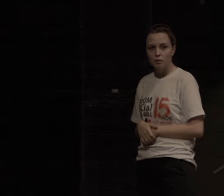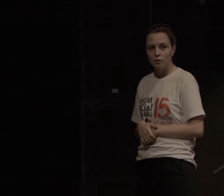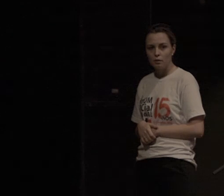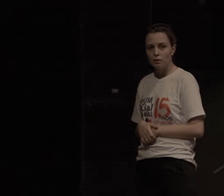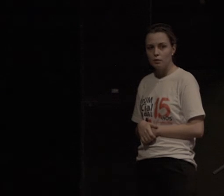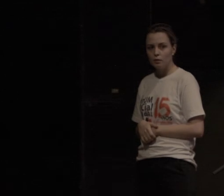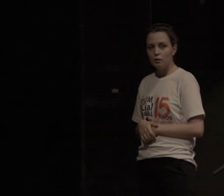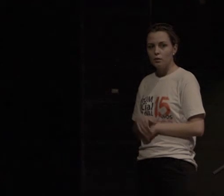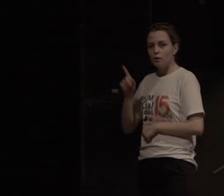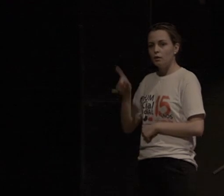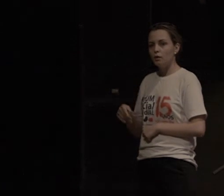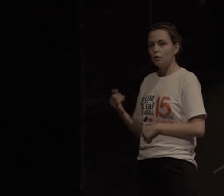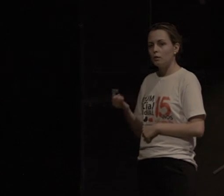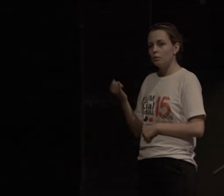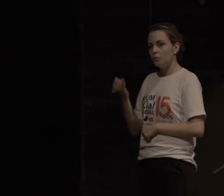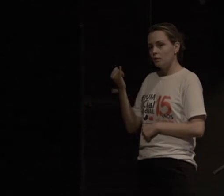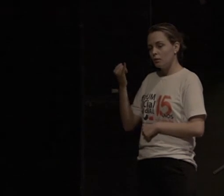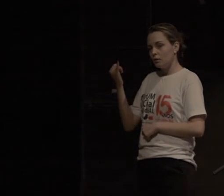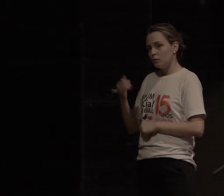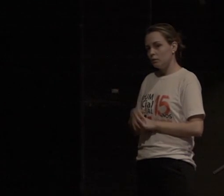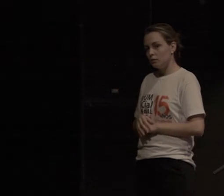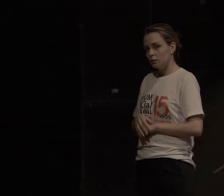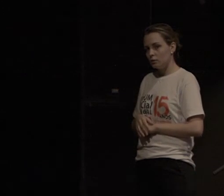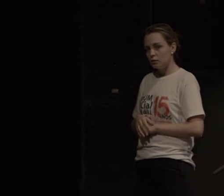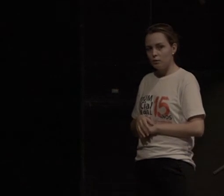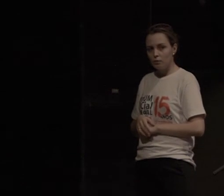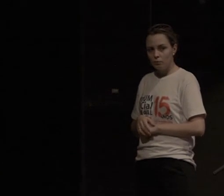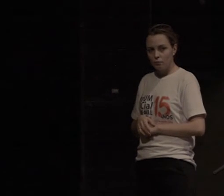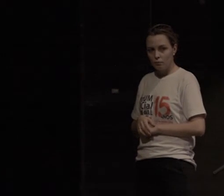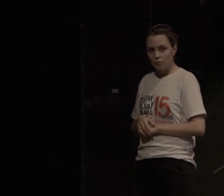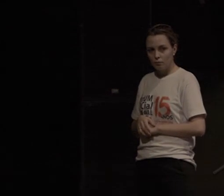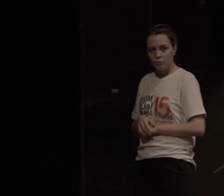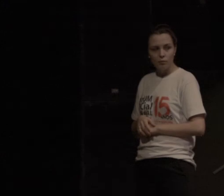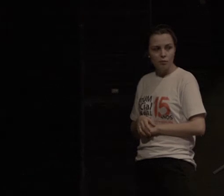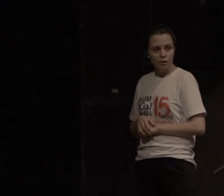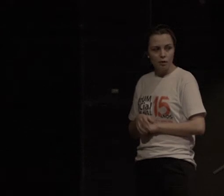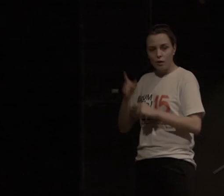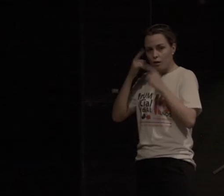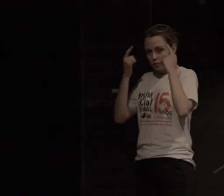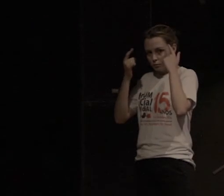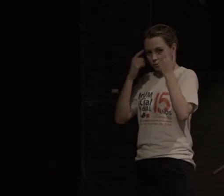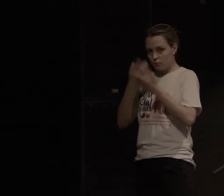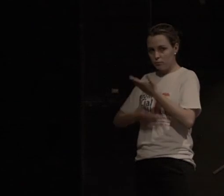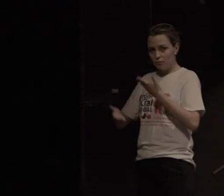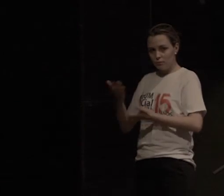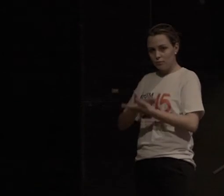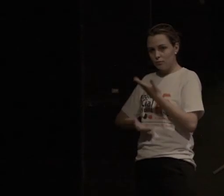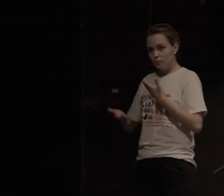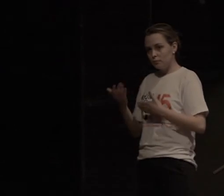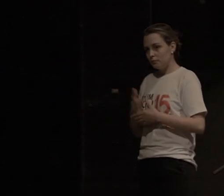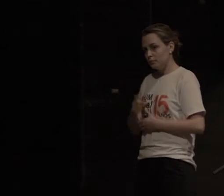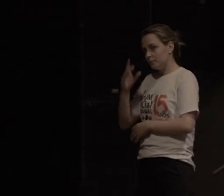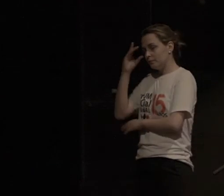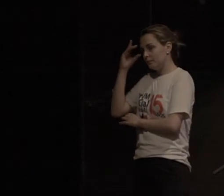Mas, portanto, como eu disse ontem, e hoje repito, porque as boas ideias são para repetir, Presidente Dilma,